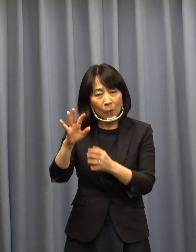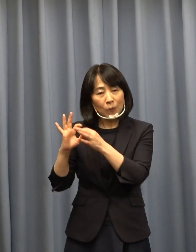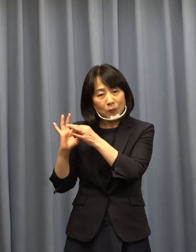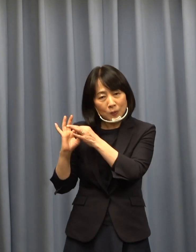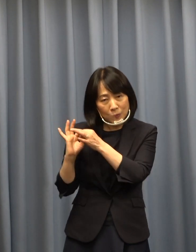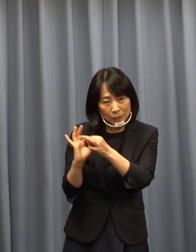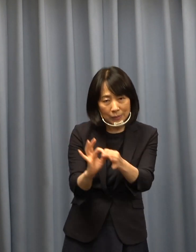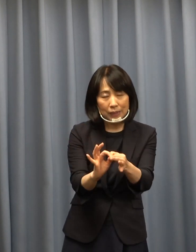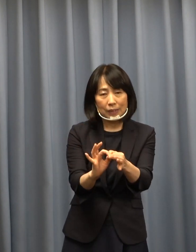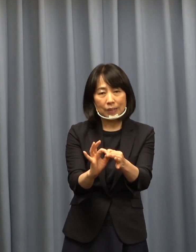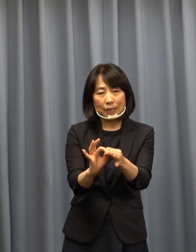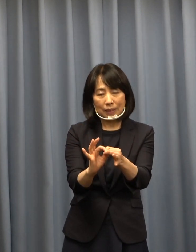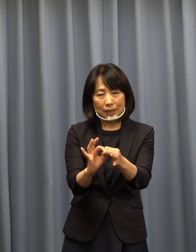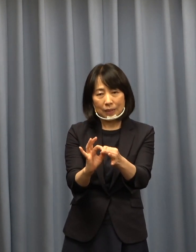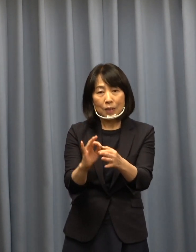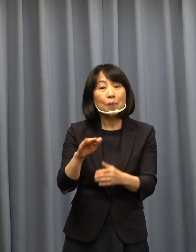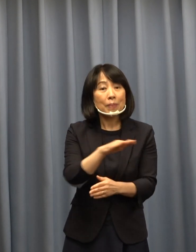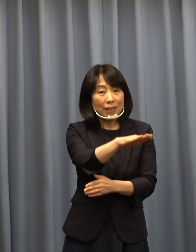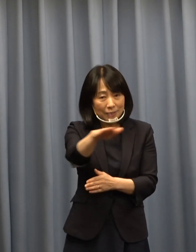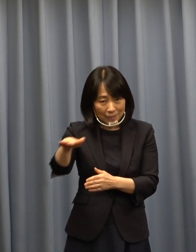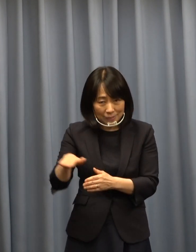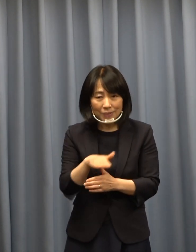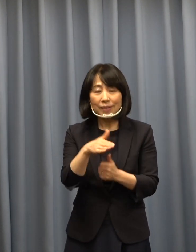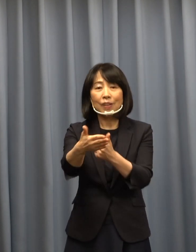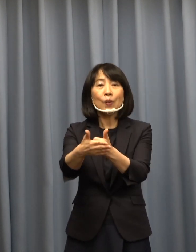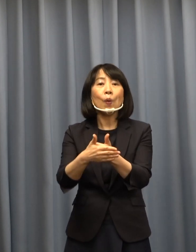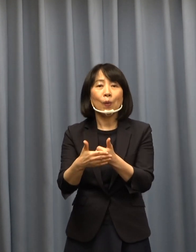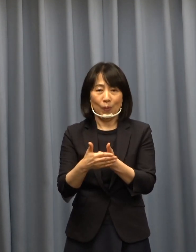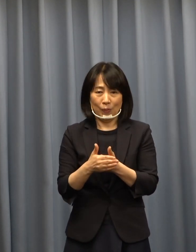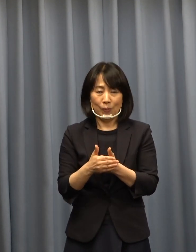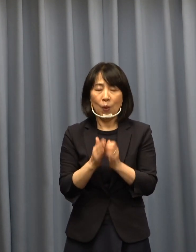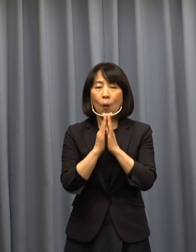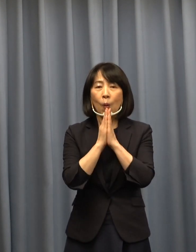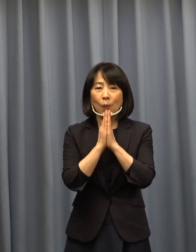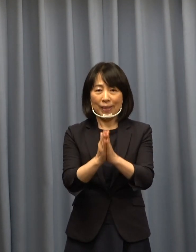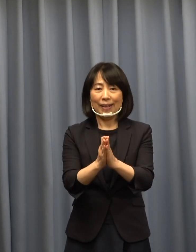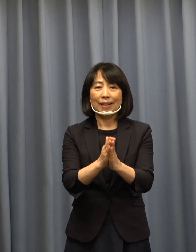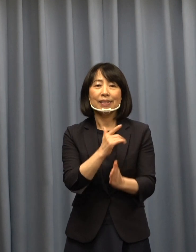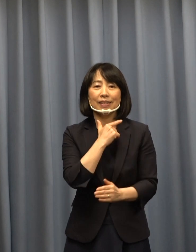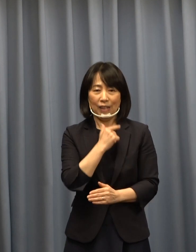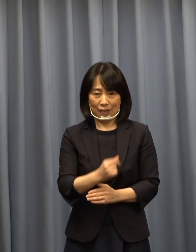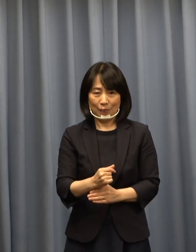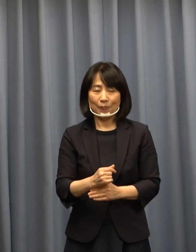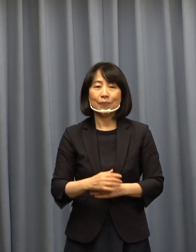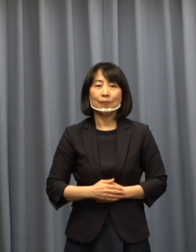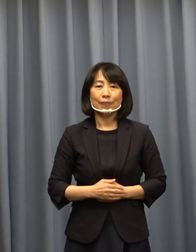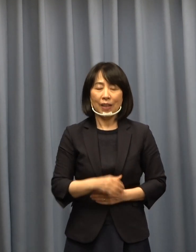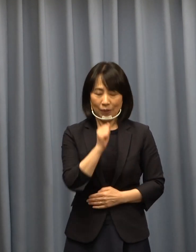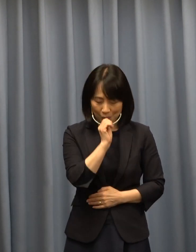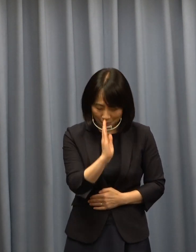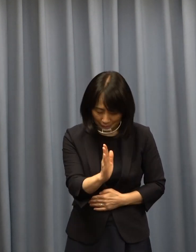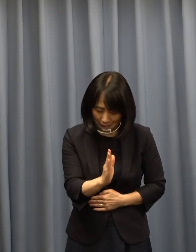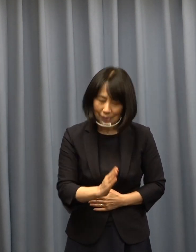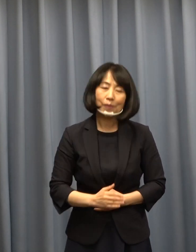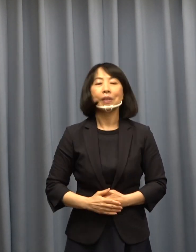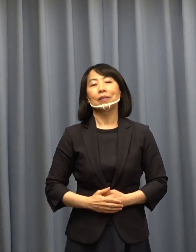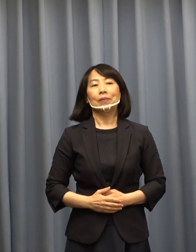強力な県民事業者の皆様のご協力をお願いをさせていただきたいと思います。どうぞよろしくお願いいた